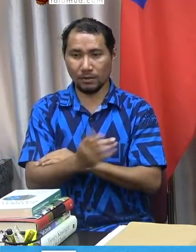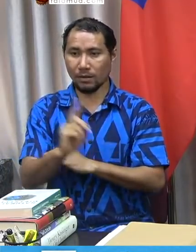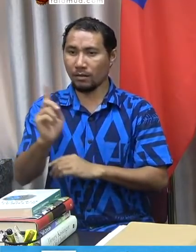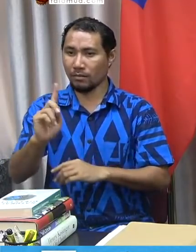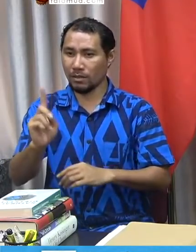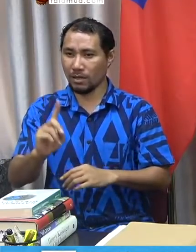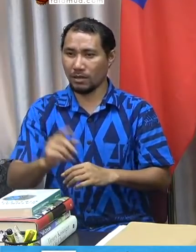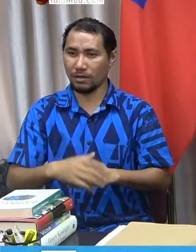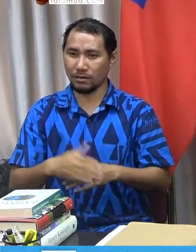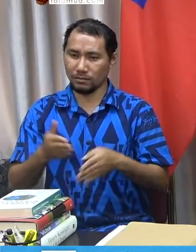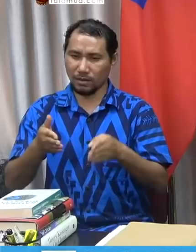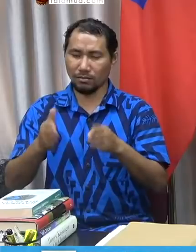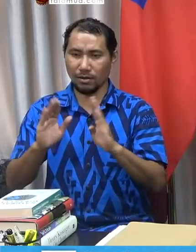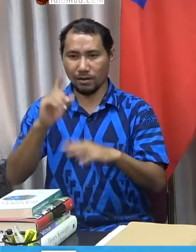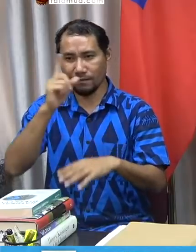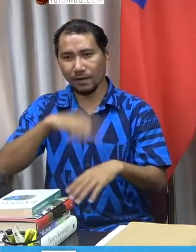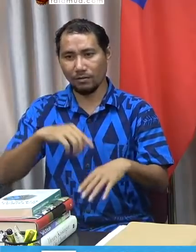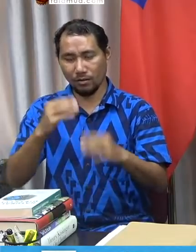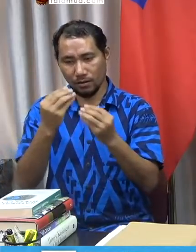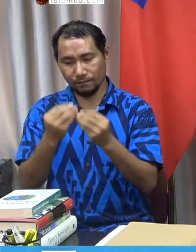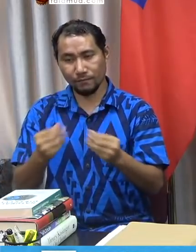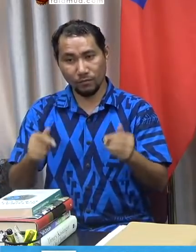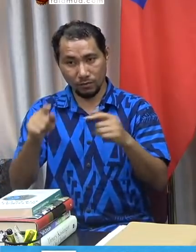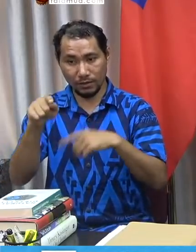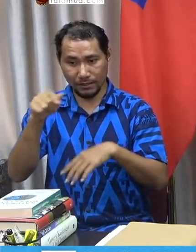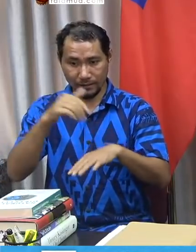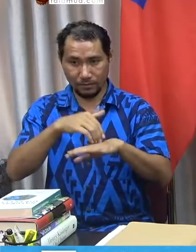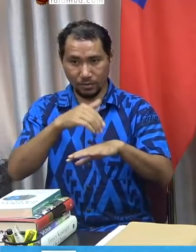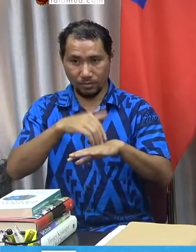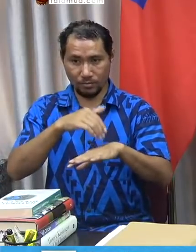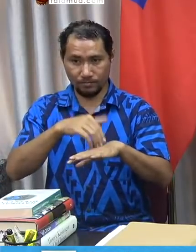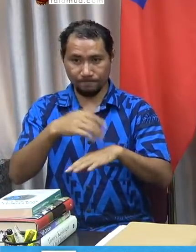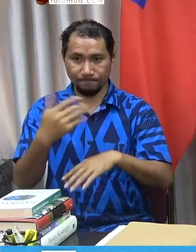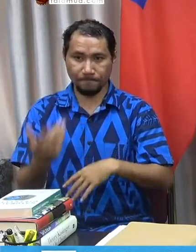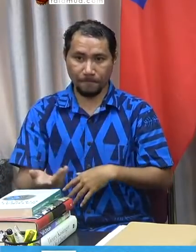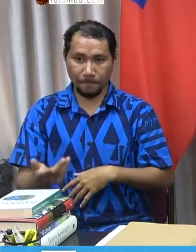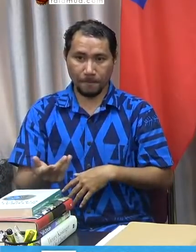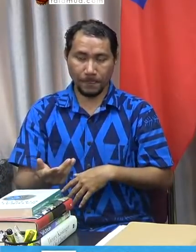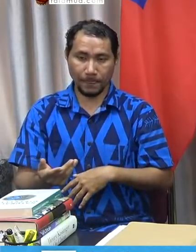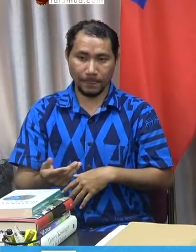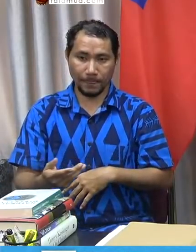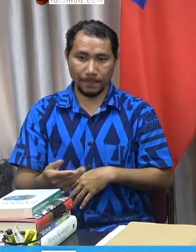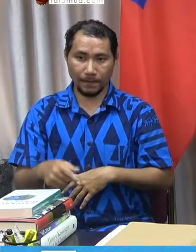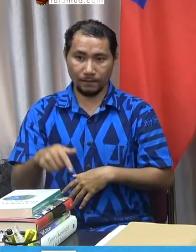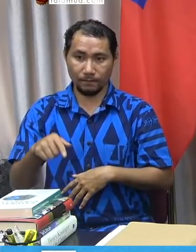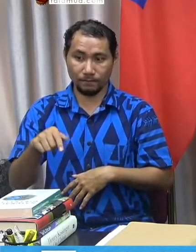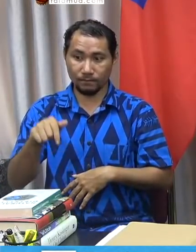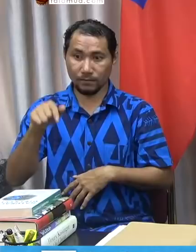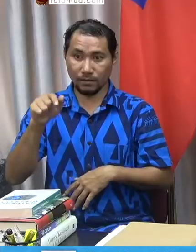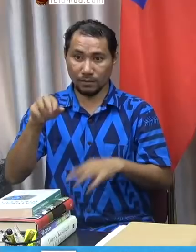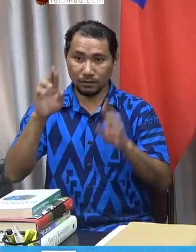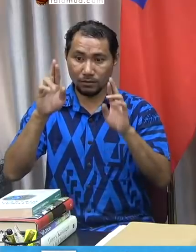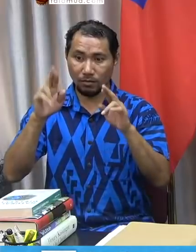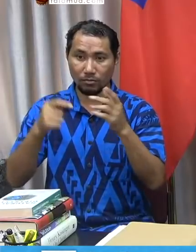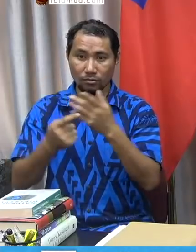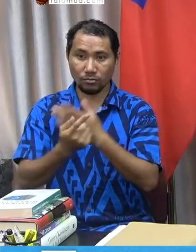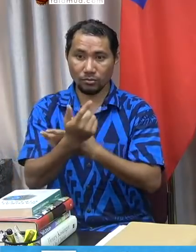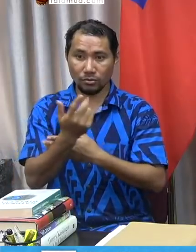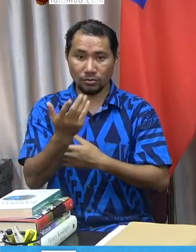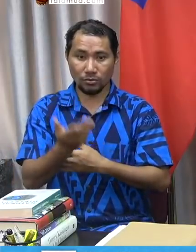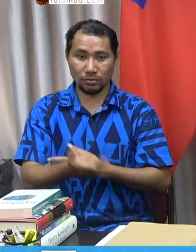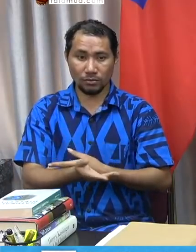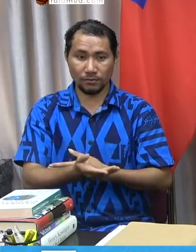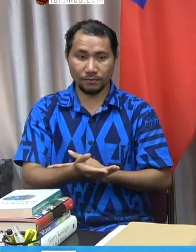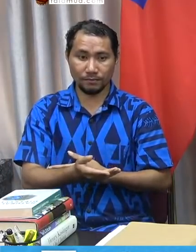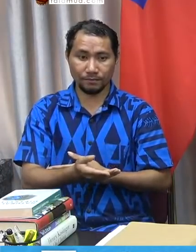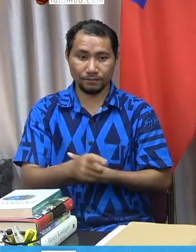nga faina e fai ona fo ai fai o le mata u le o tupu mai a ai